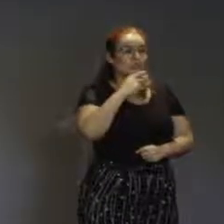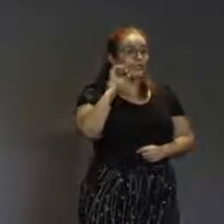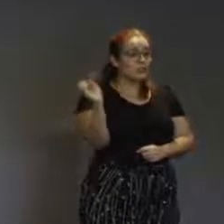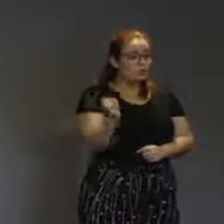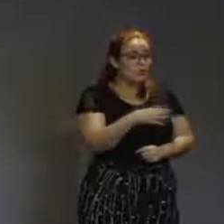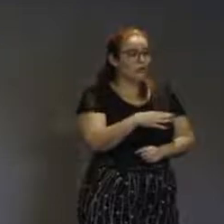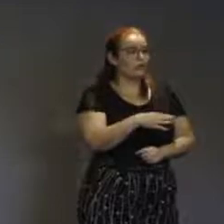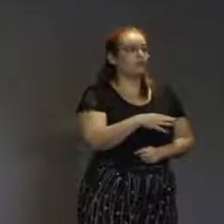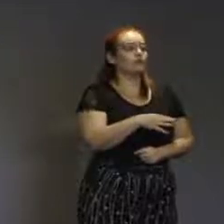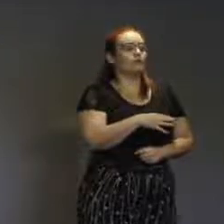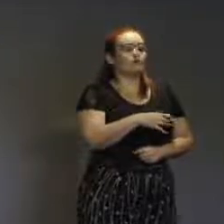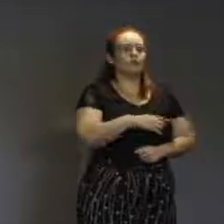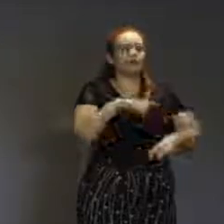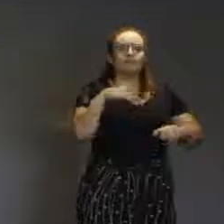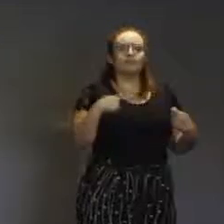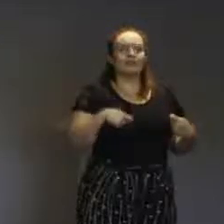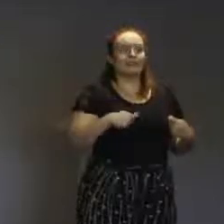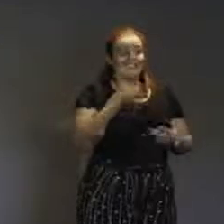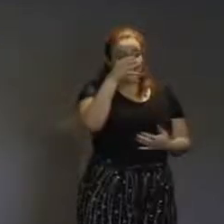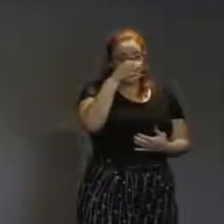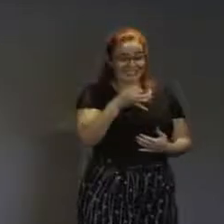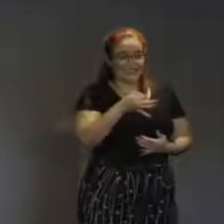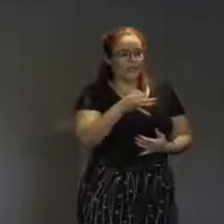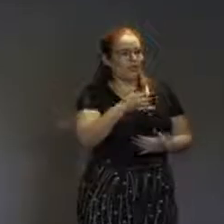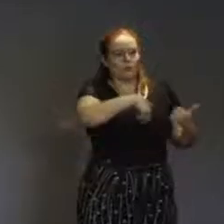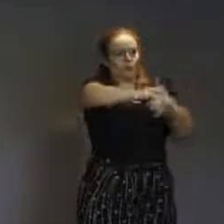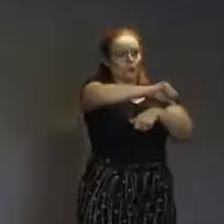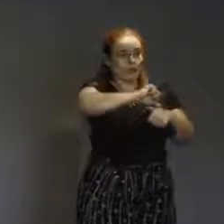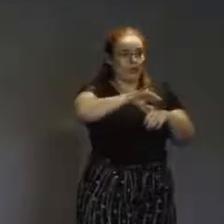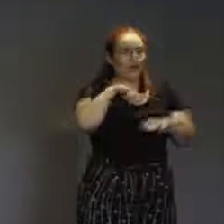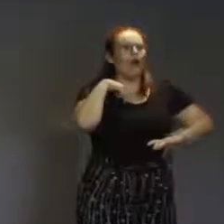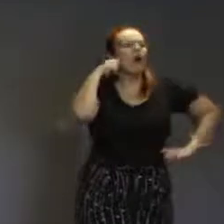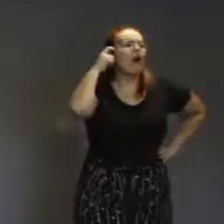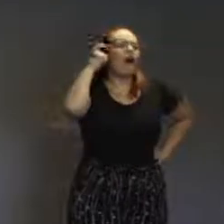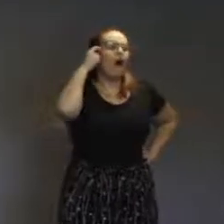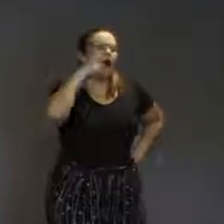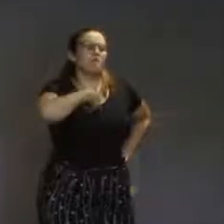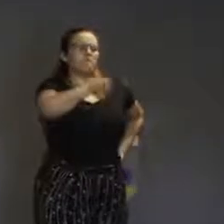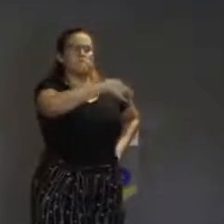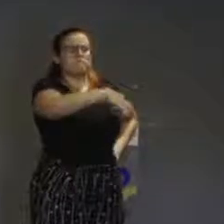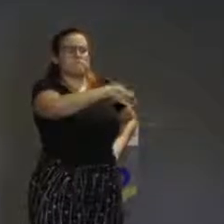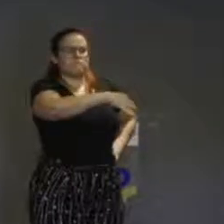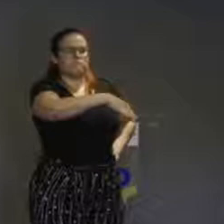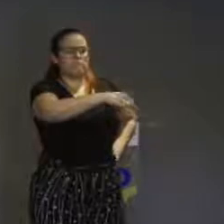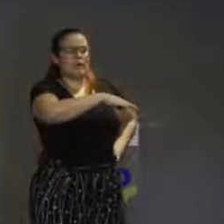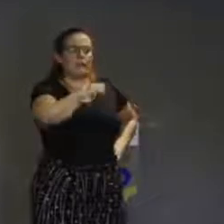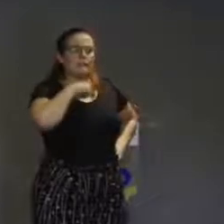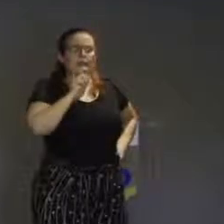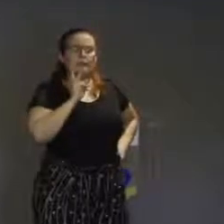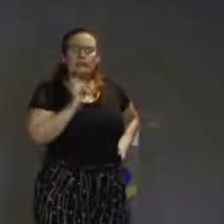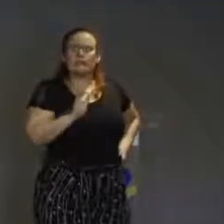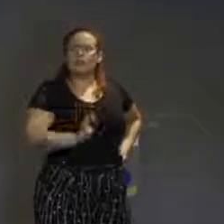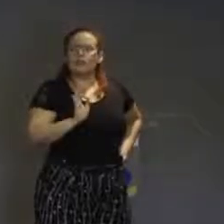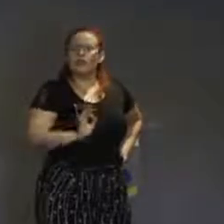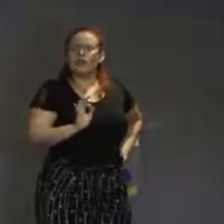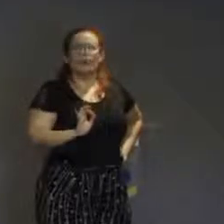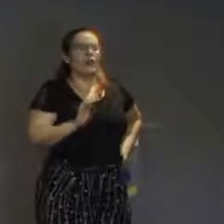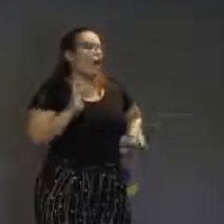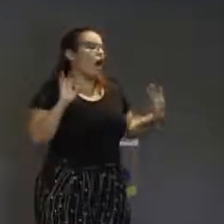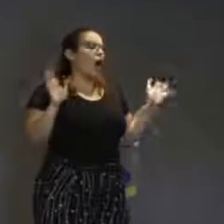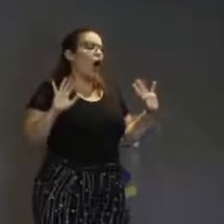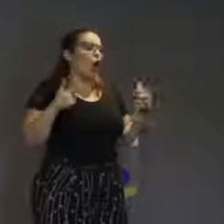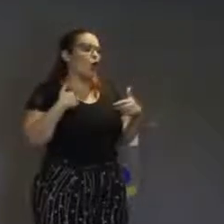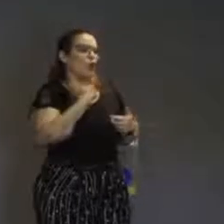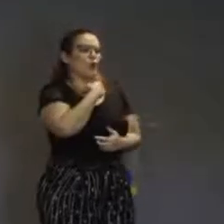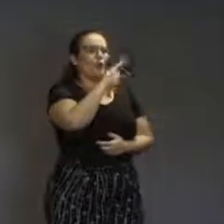é desconstruir certezas. Se a gente acha que a gente faz aquilo certo, não, eu não posso mudar a